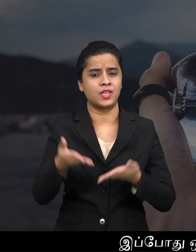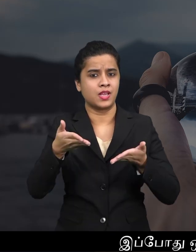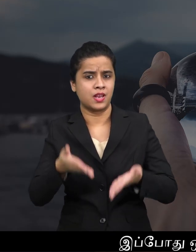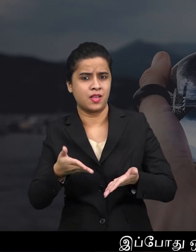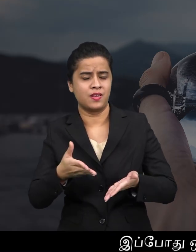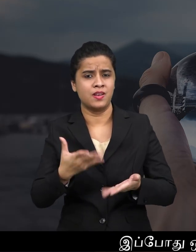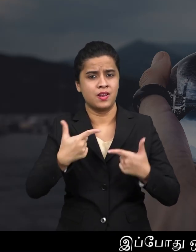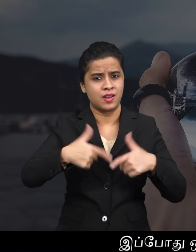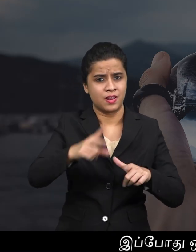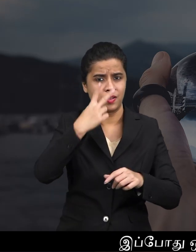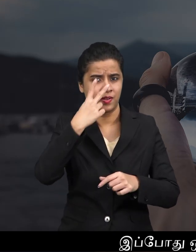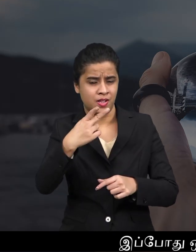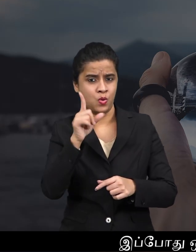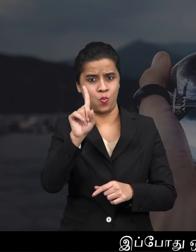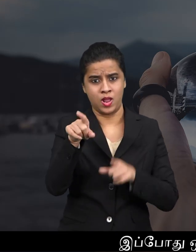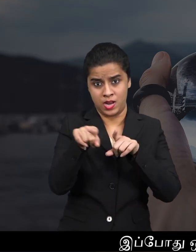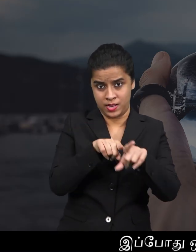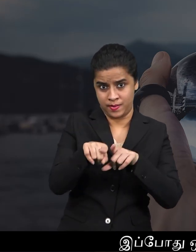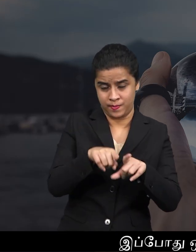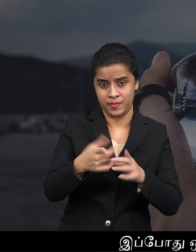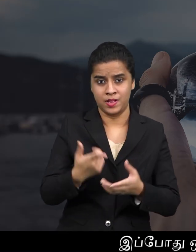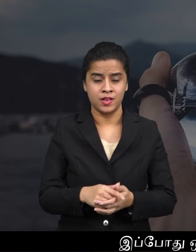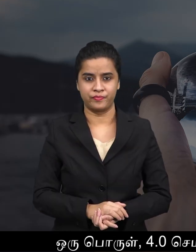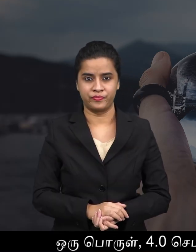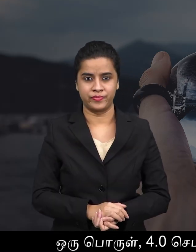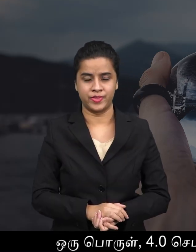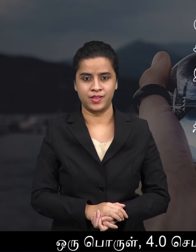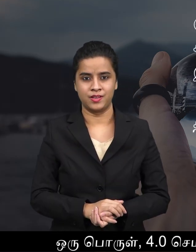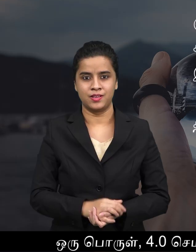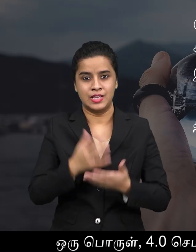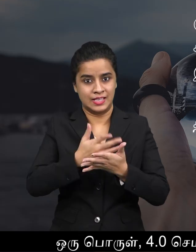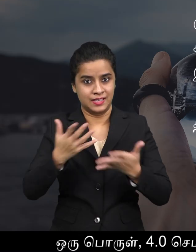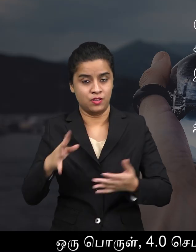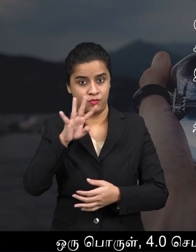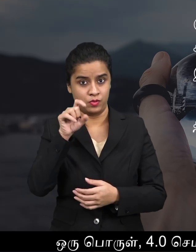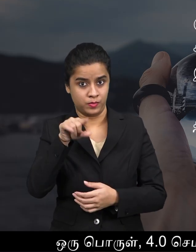இப்போது உதாரணத்திற்கு ஒரு சிக்கலை பார்ப்போம். ஒரு பொருள்